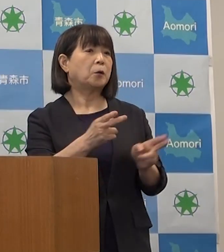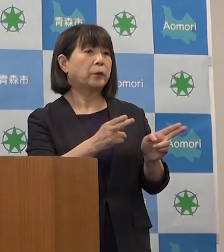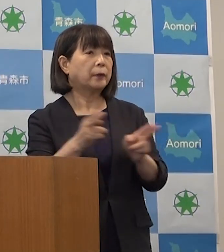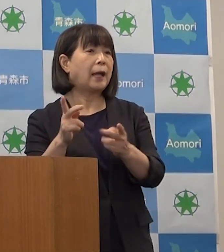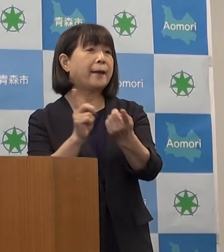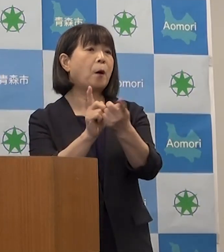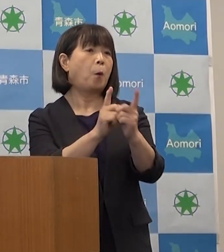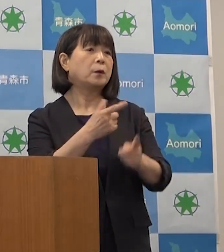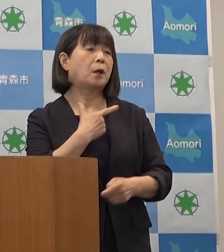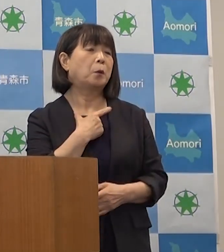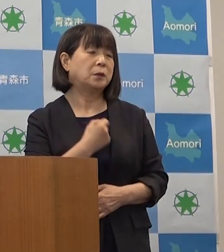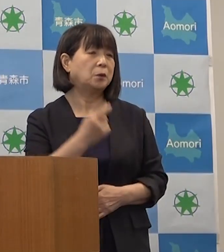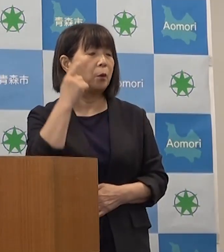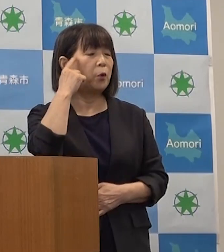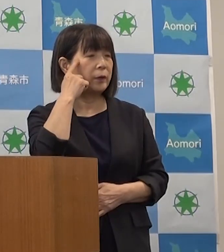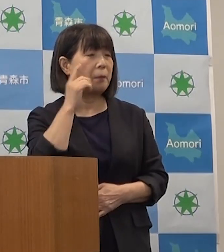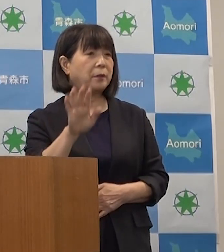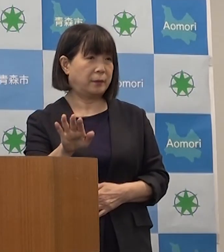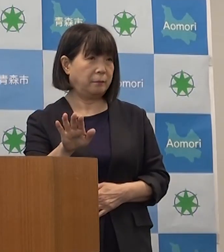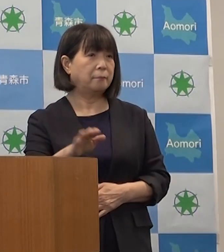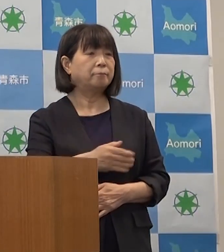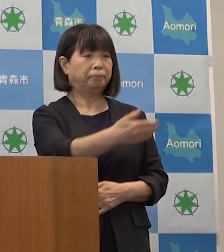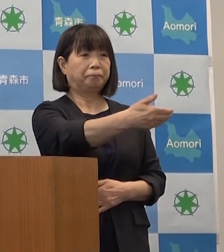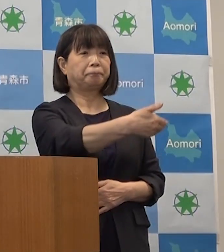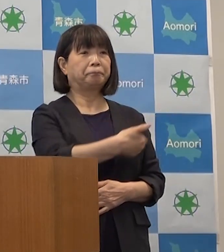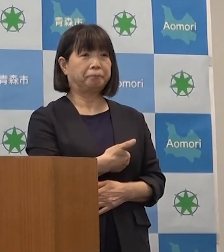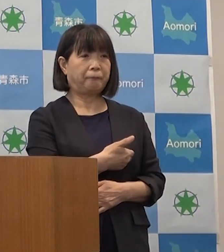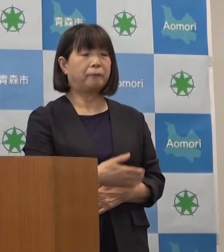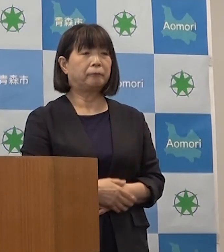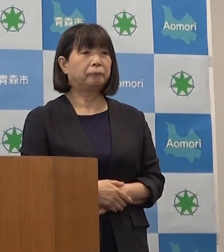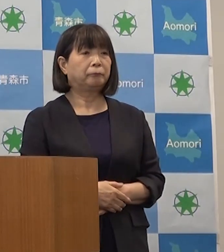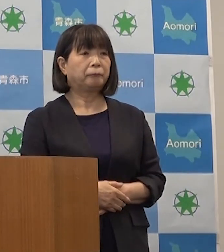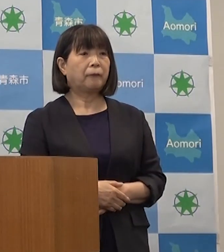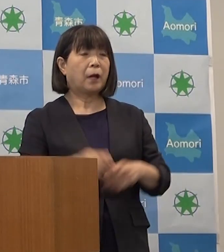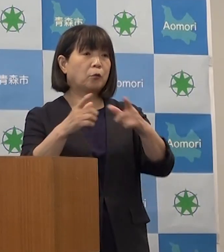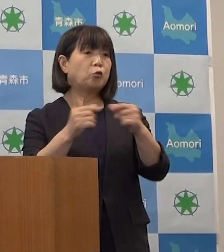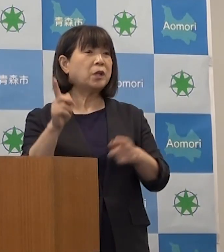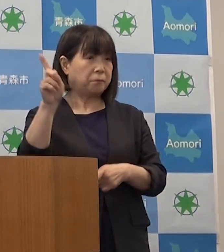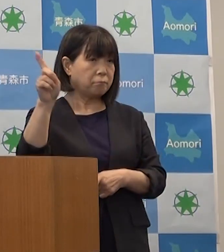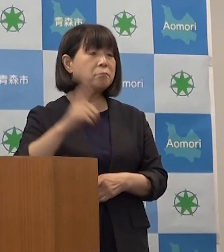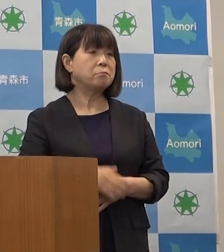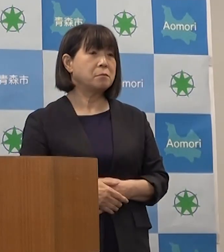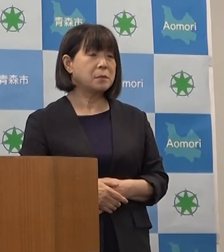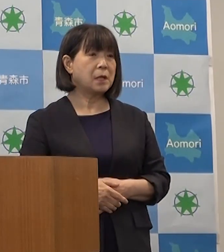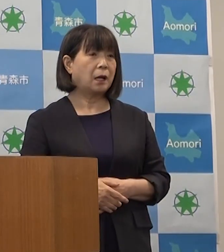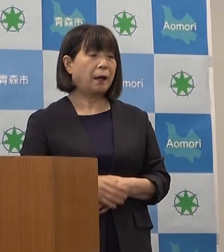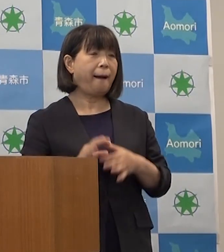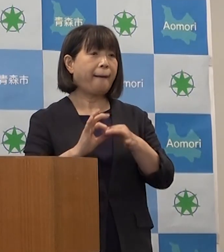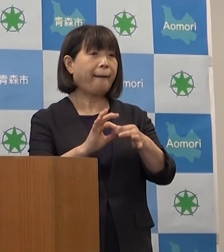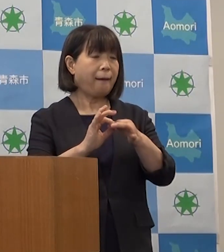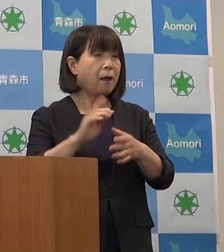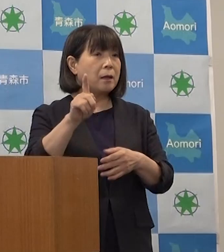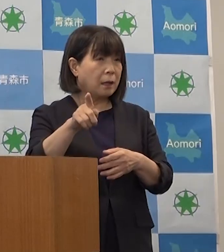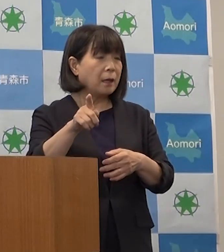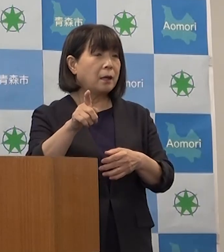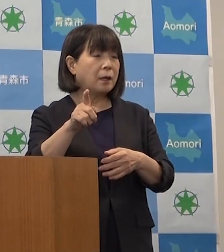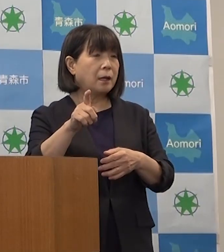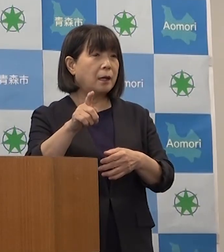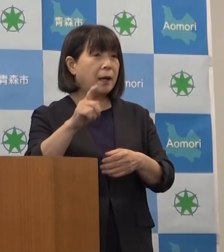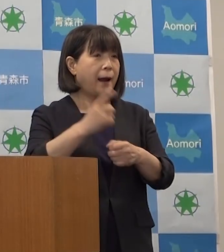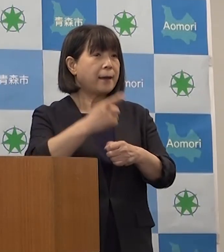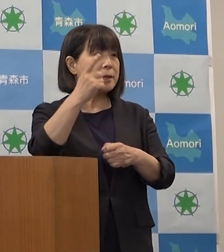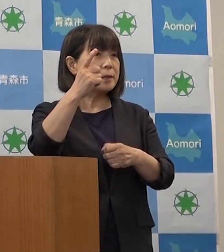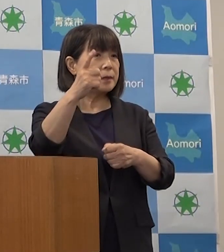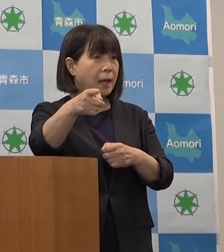思っています。 関連してなんですけれども、政府はですね、 来年秋をめどに